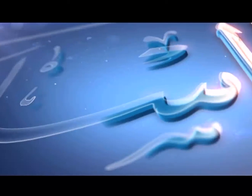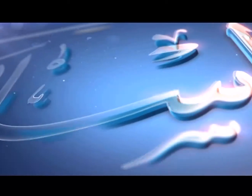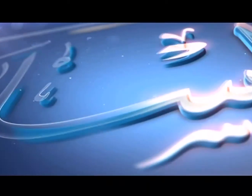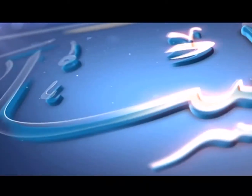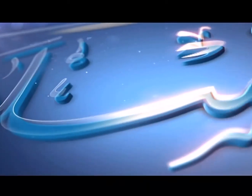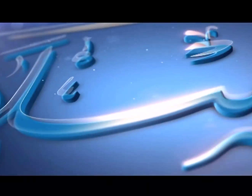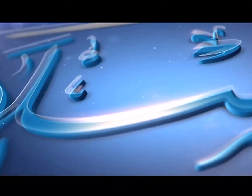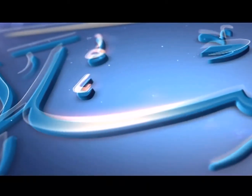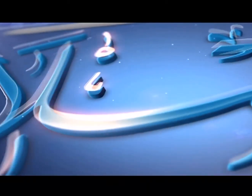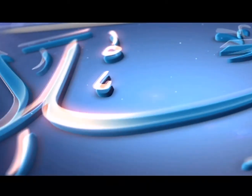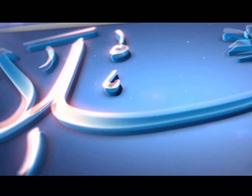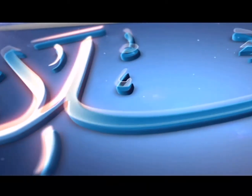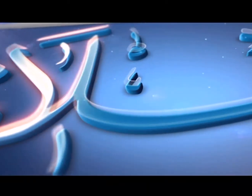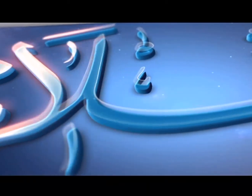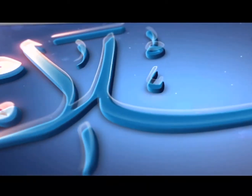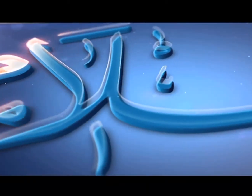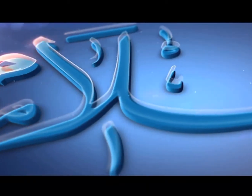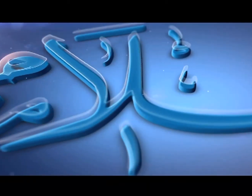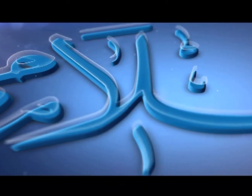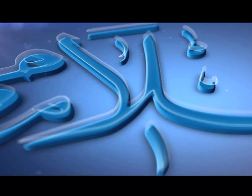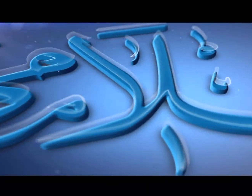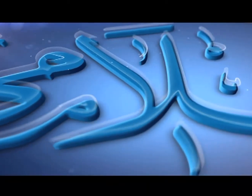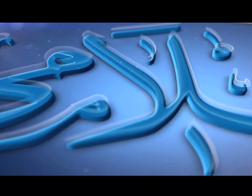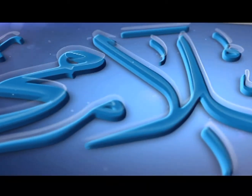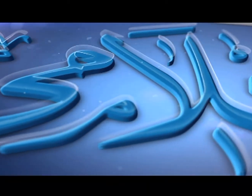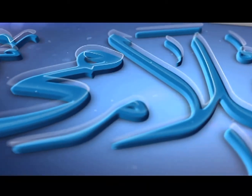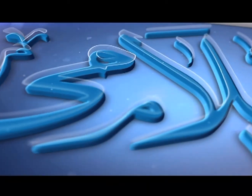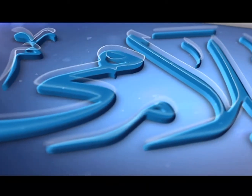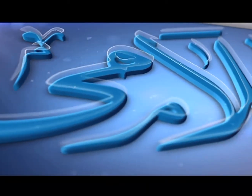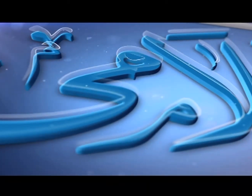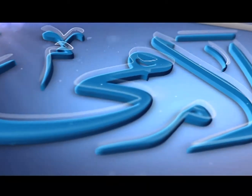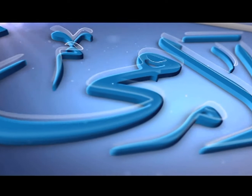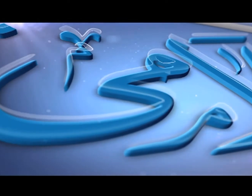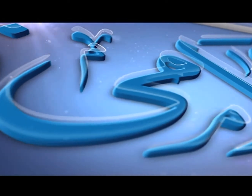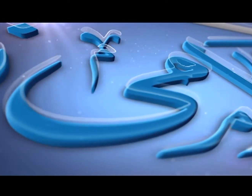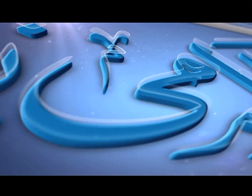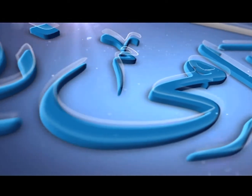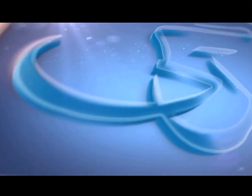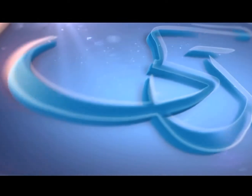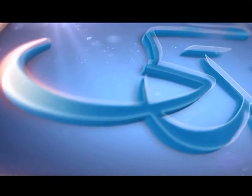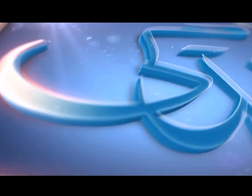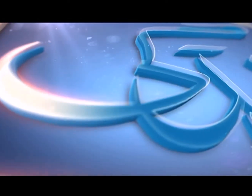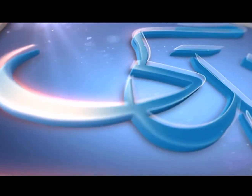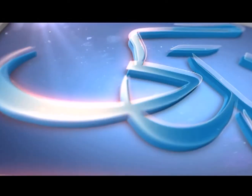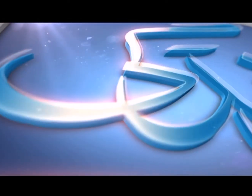میری زندگی کا مقصد تیرے دین کی سرفرازی، میں اسی